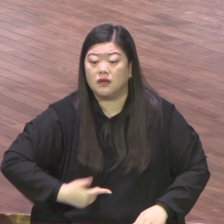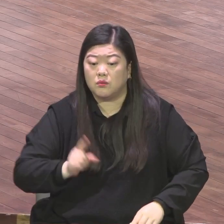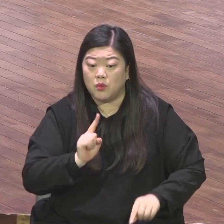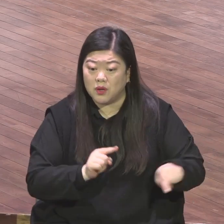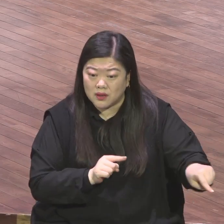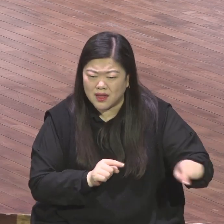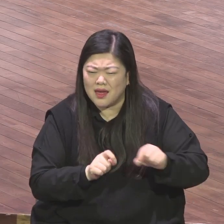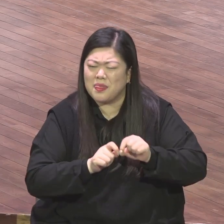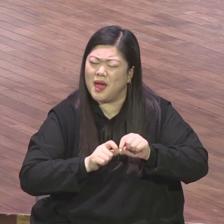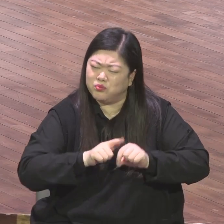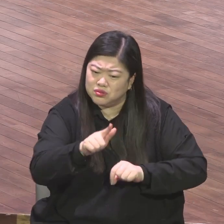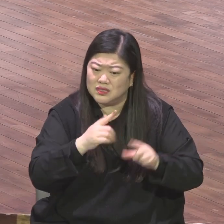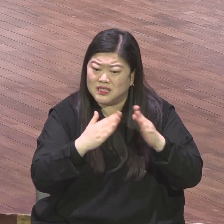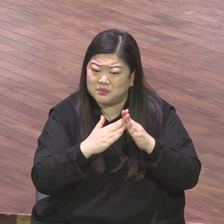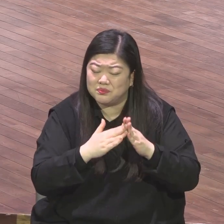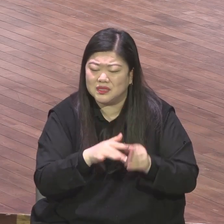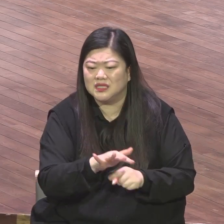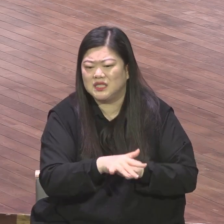저 시골에